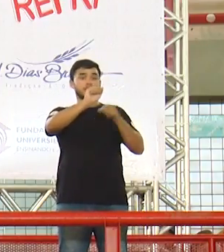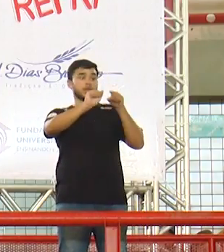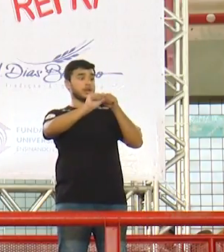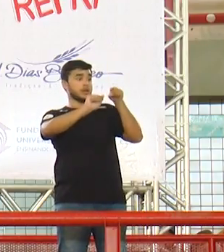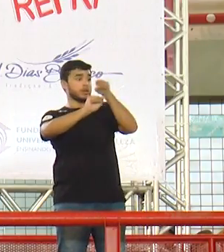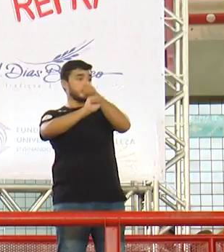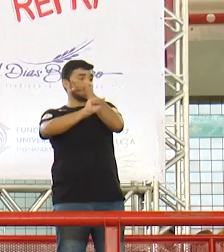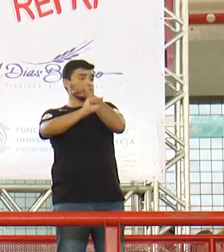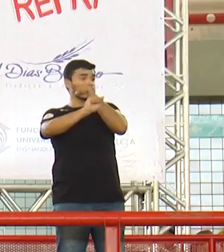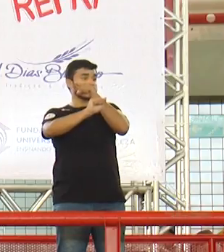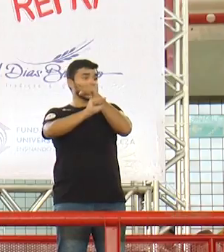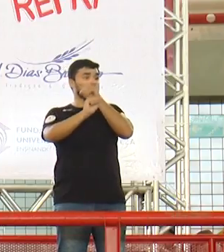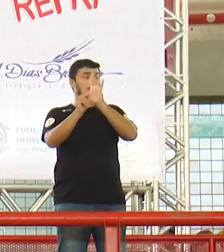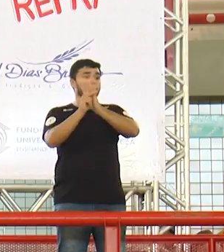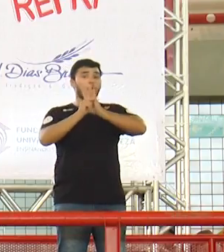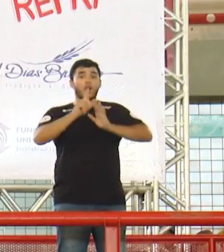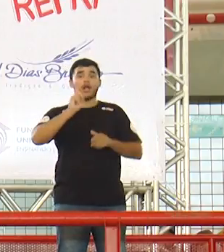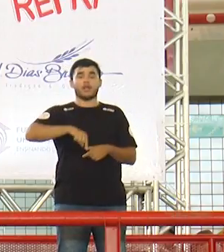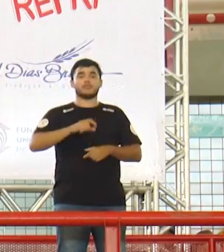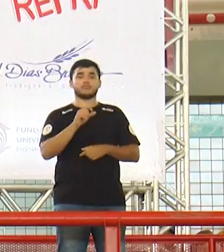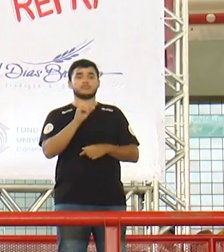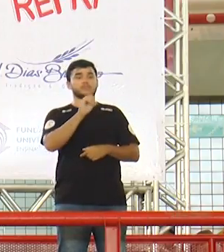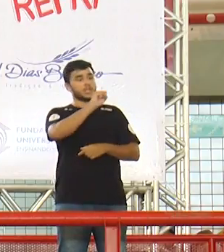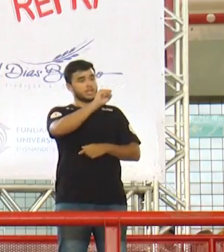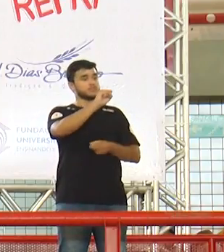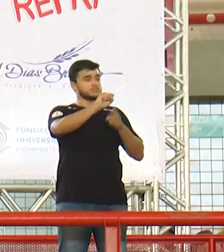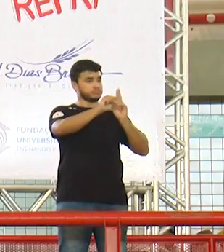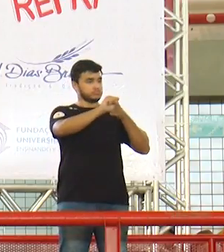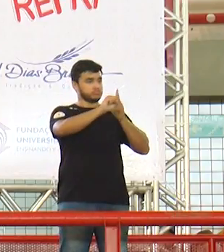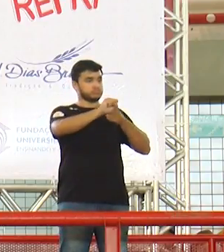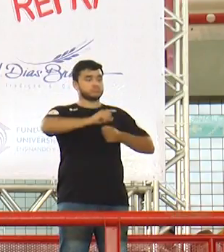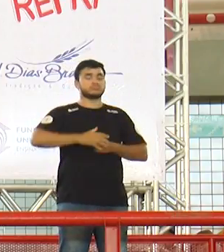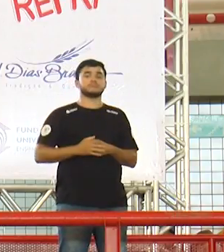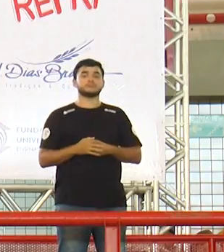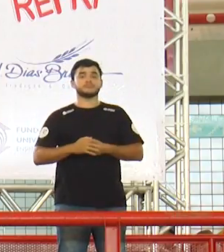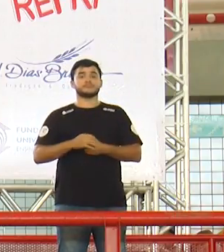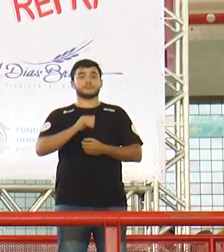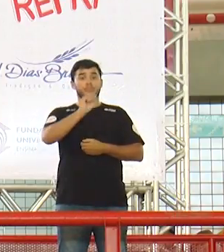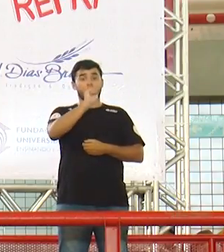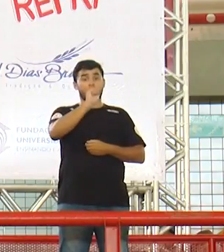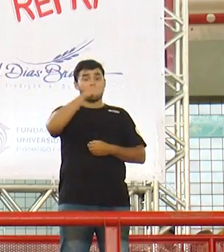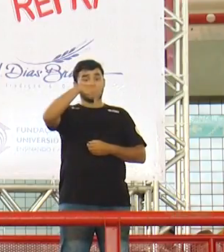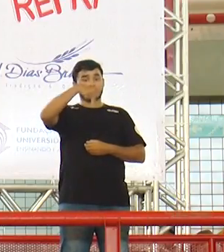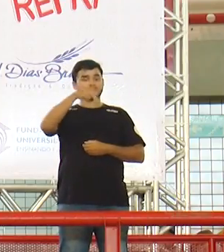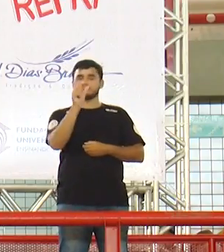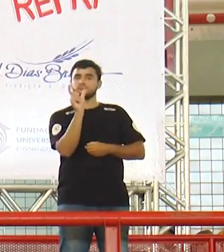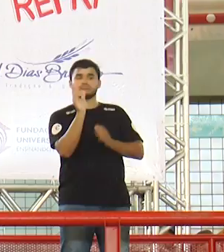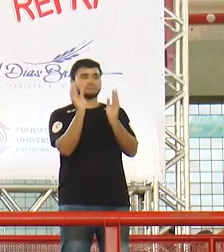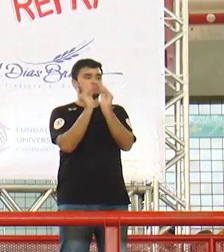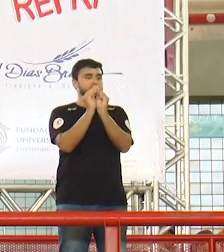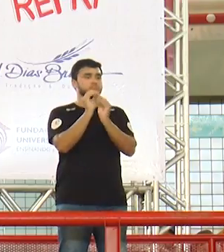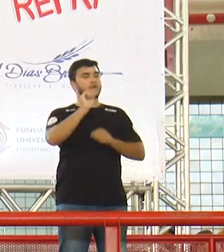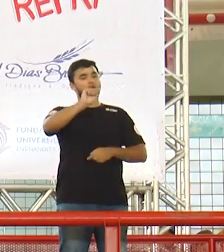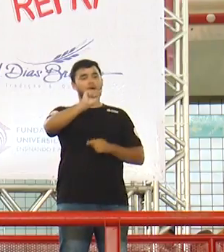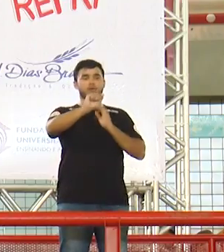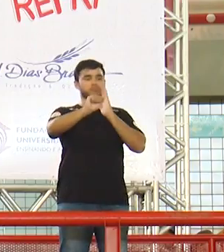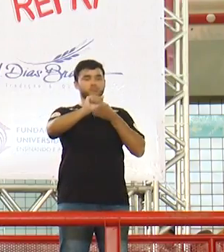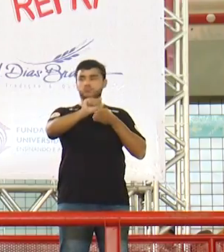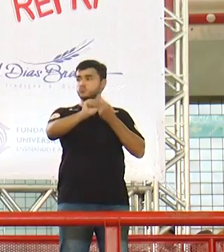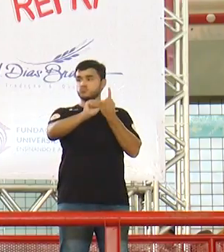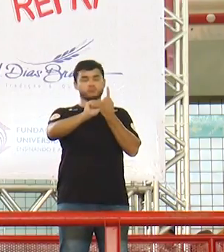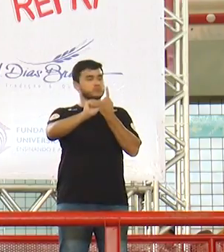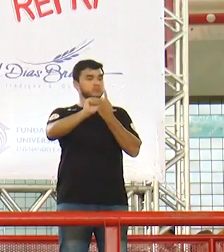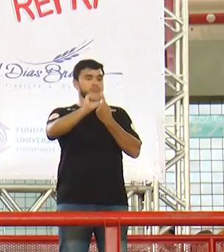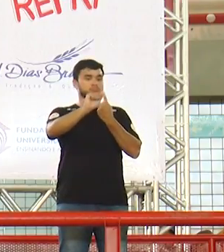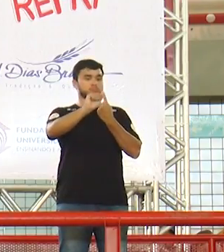só. Então o S é pronunciado. O A e o N tem um único som, que é esse an. O G